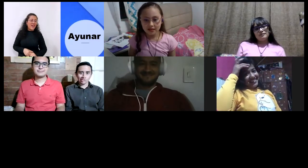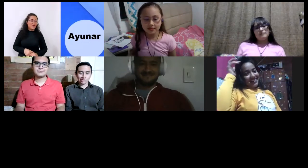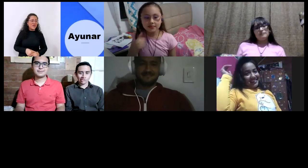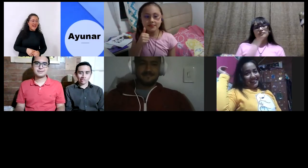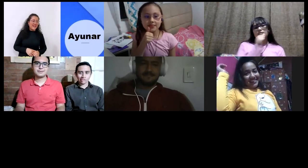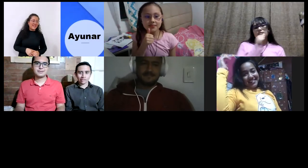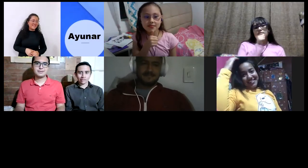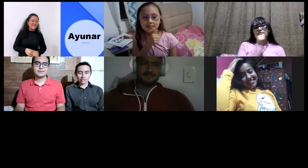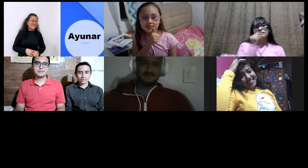Ayunar.